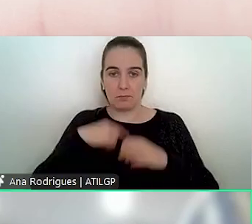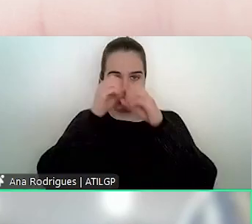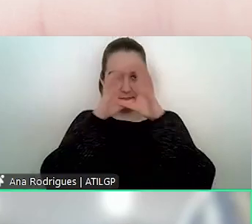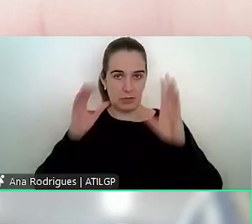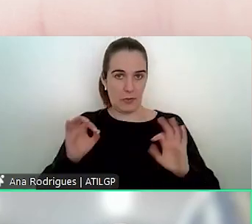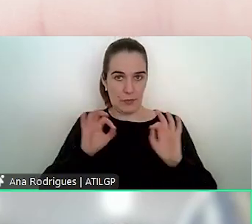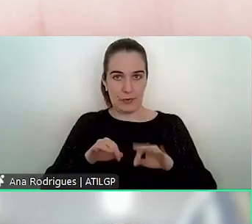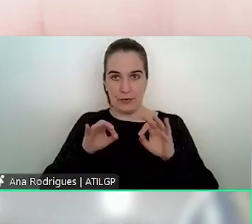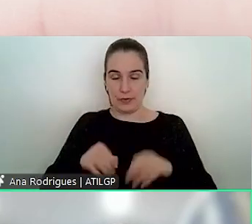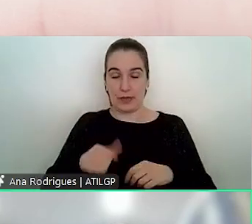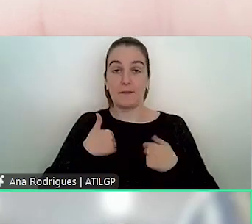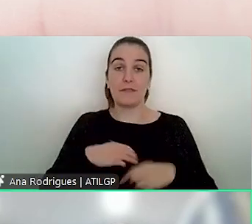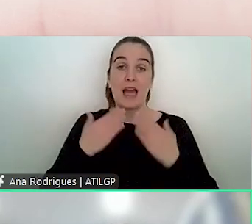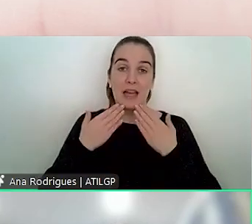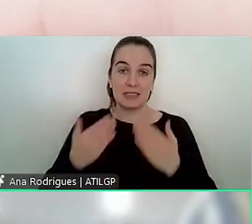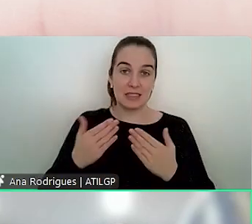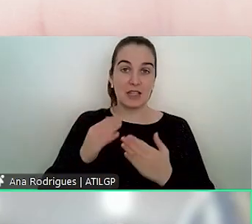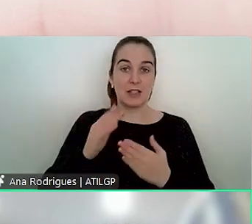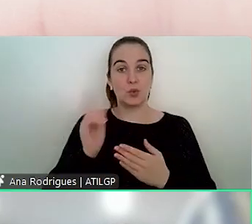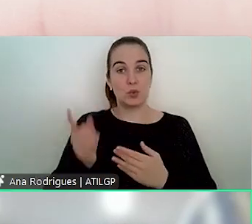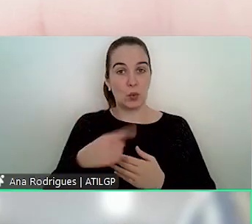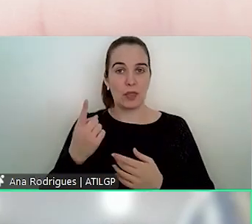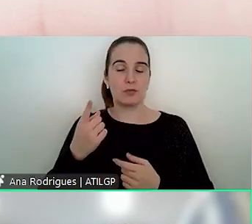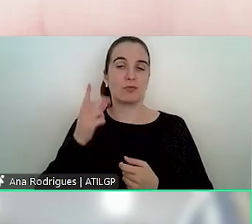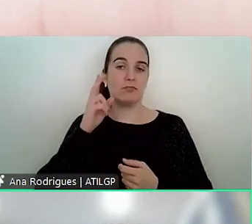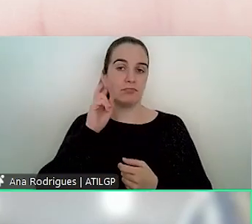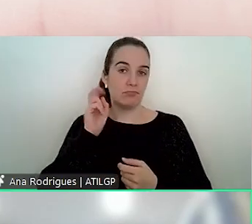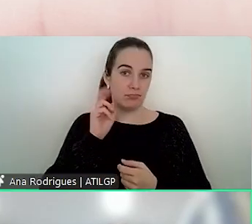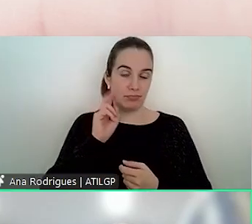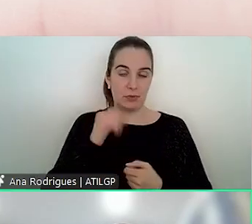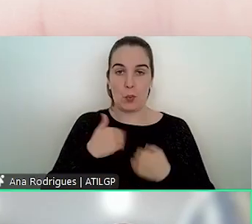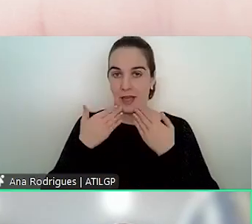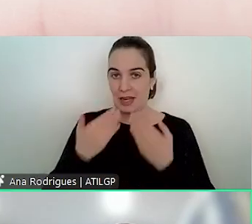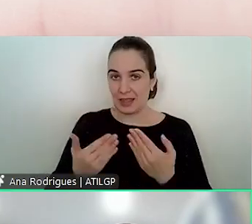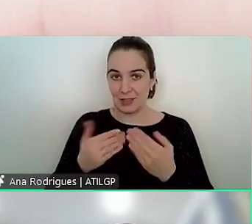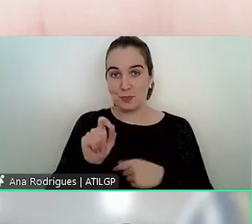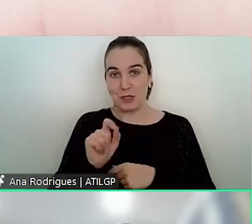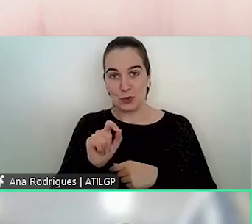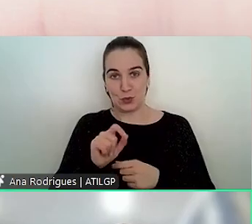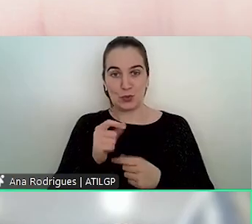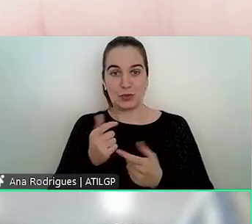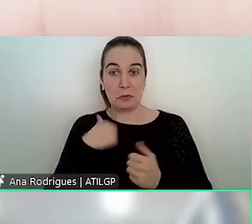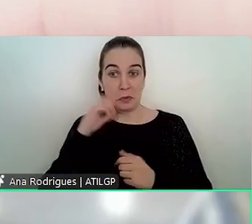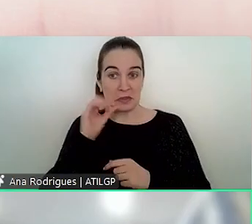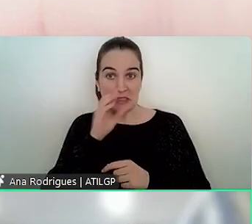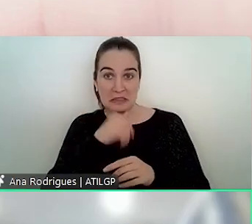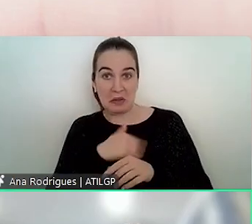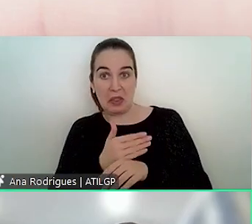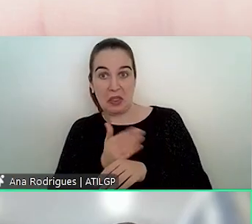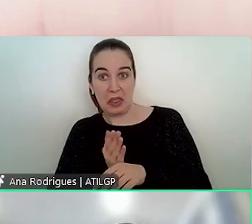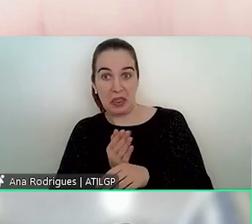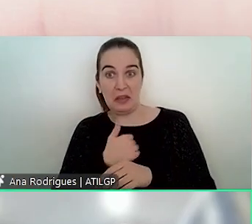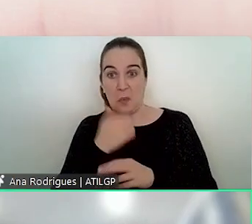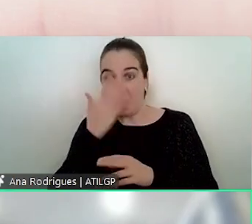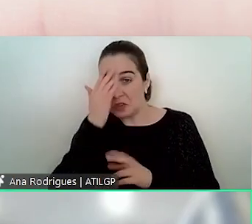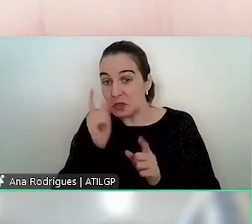e queria agradecer a todos por me estarem a ouvir nestes minutinhos. Não sei se passei muito do tempo ou não, creio que